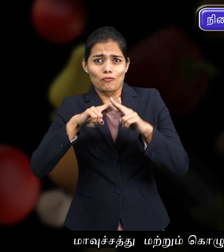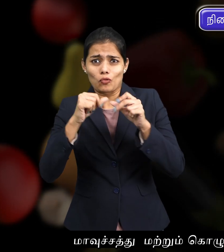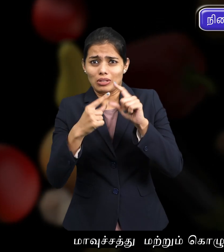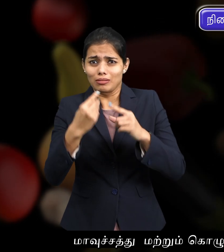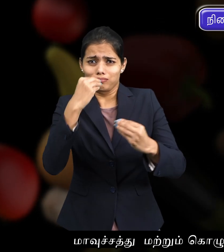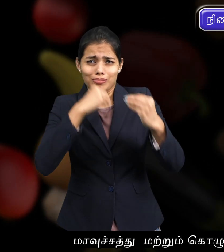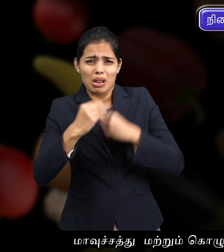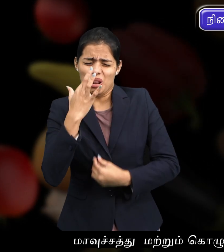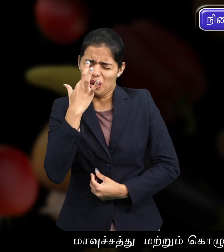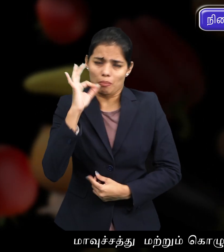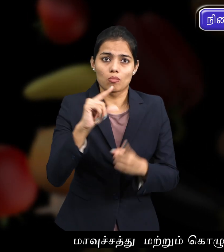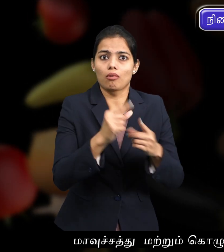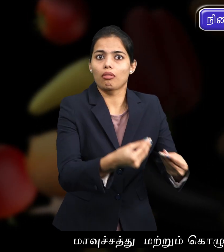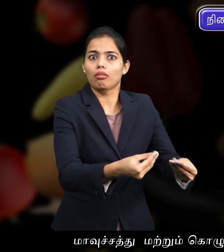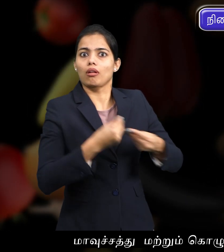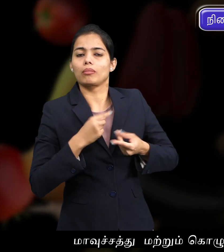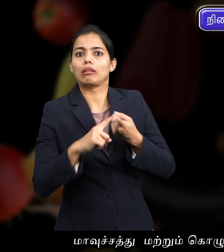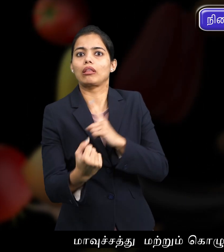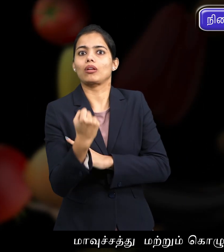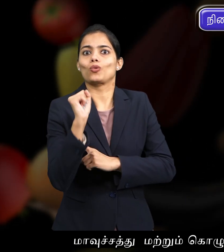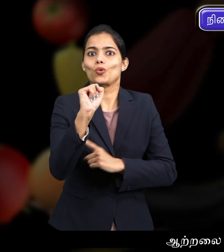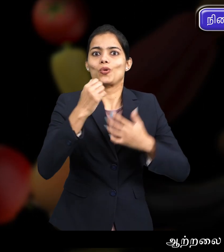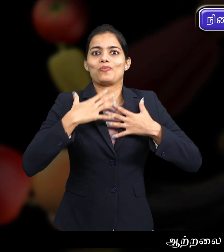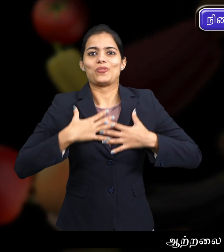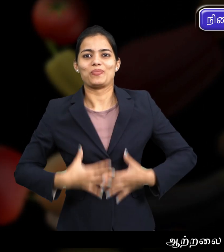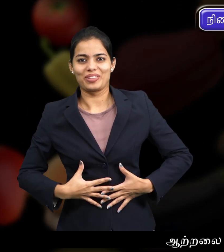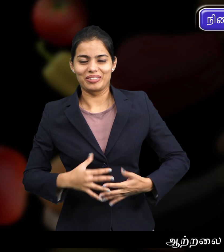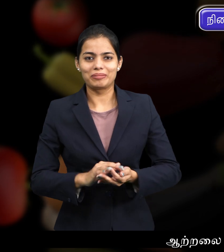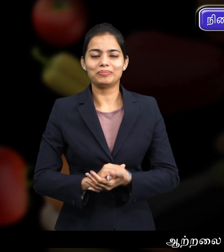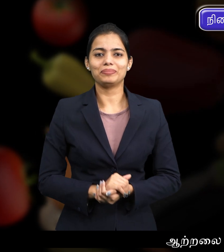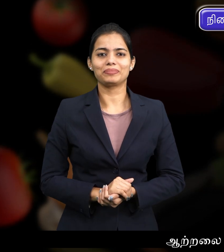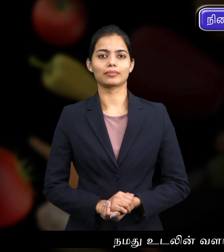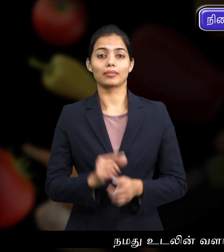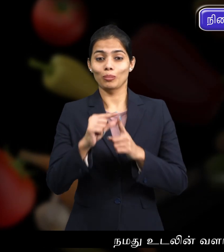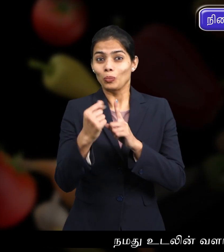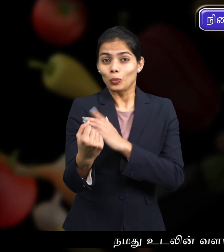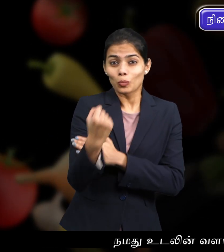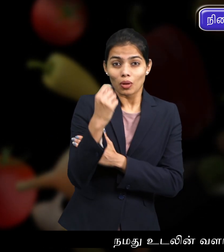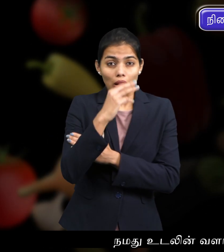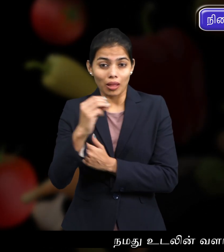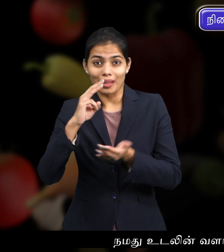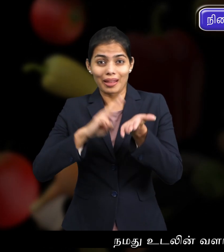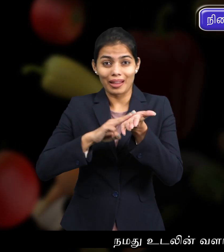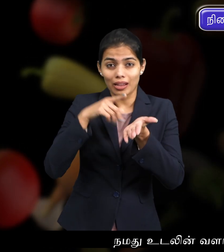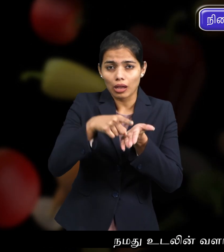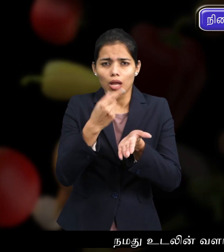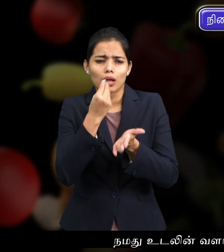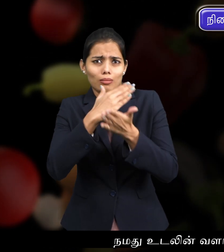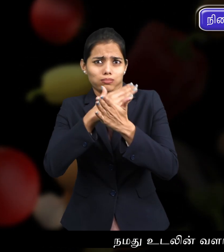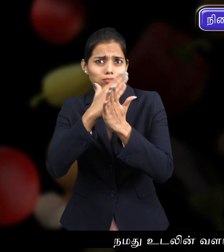மாவுச்சத்து மற்றும் கொழுப்புகள் முக்கியமான நம் உடலுக்கு ஆற்றலை வழங்குகின்றன. நமது உடலின்